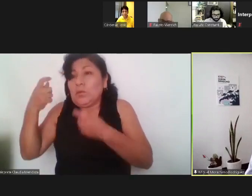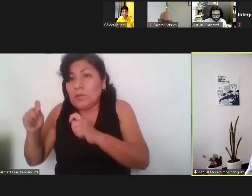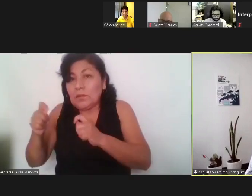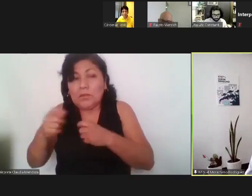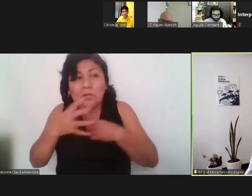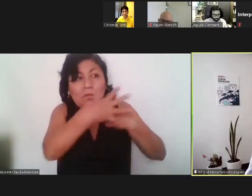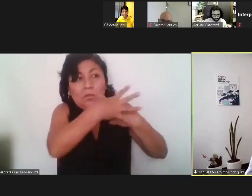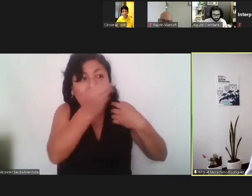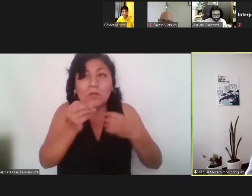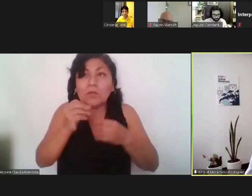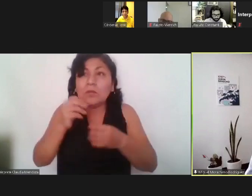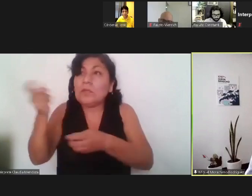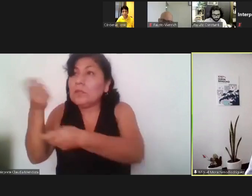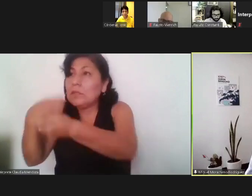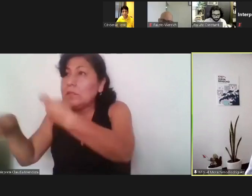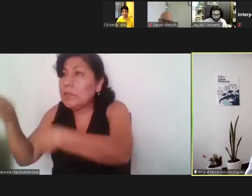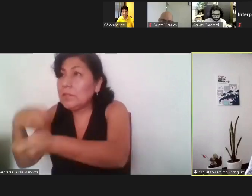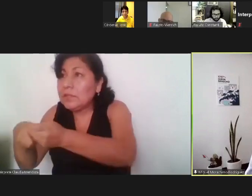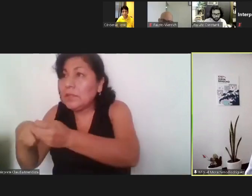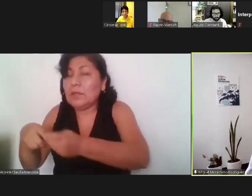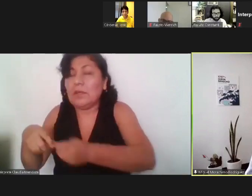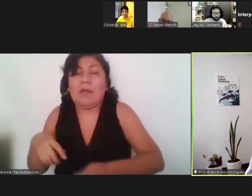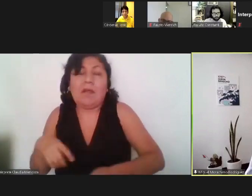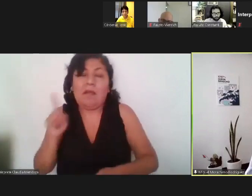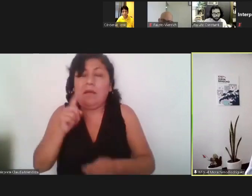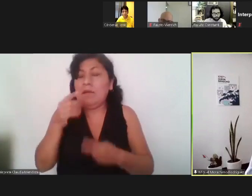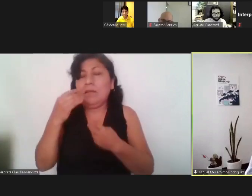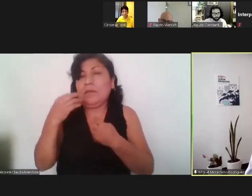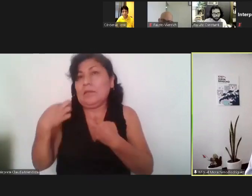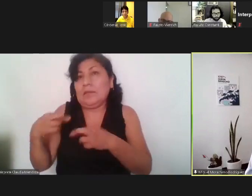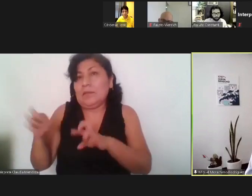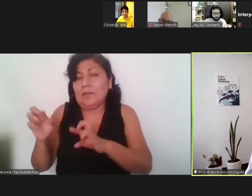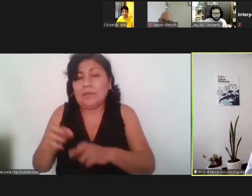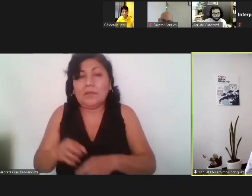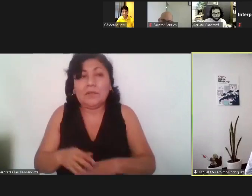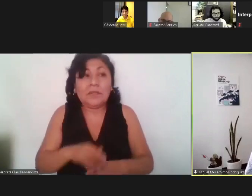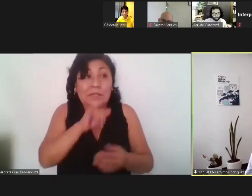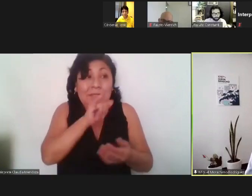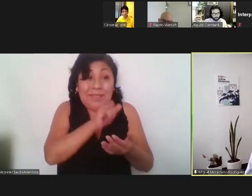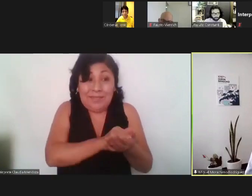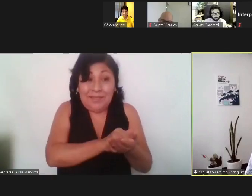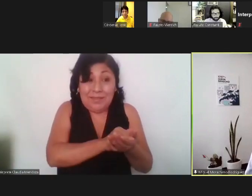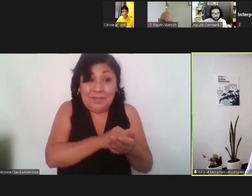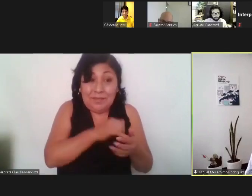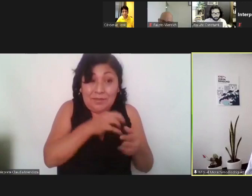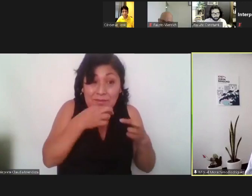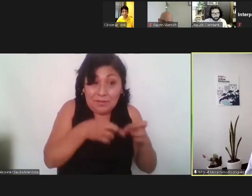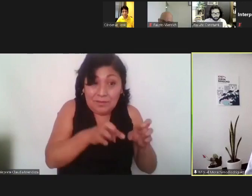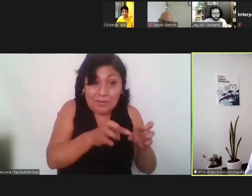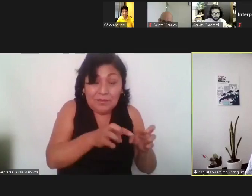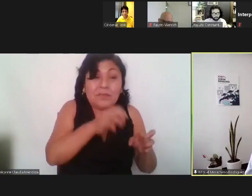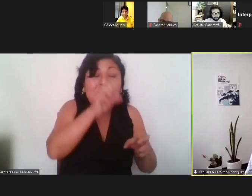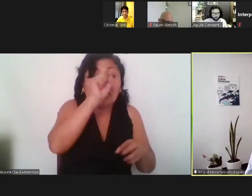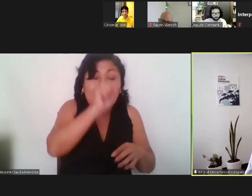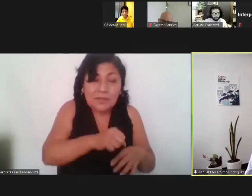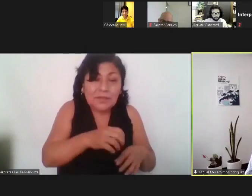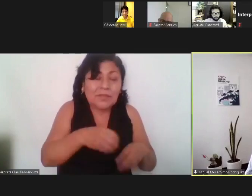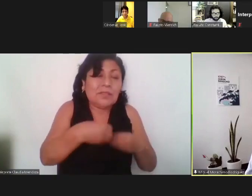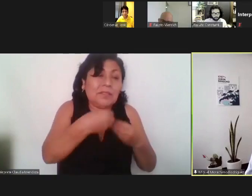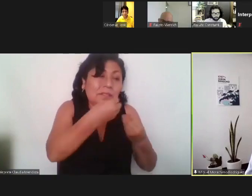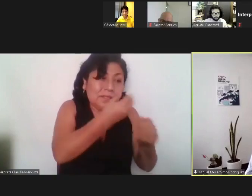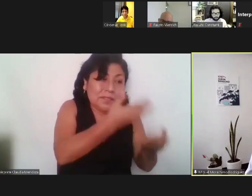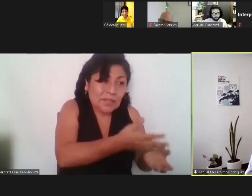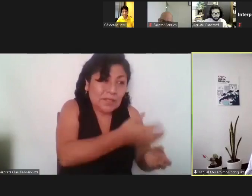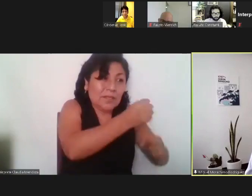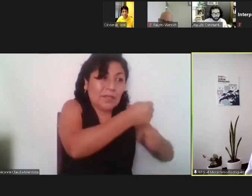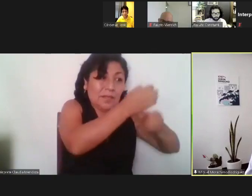O sea, es como yo te decía en mi intervención anterior, lo bueno de las licencias es que continúan otorgándole al autor la potestad de poder